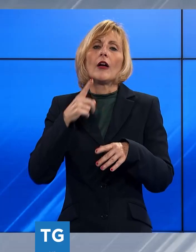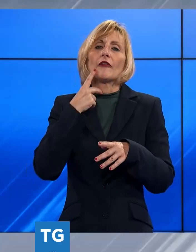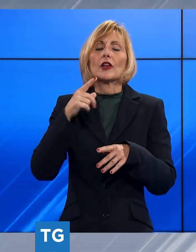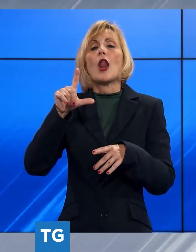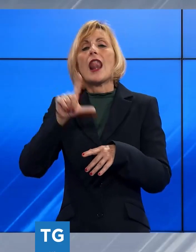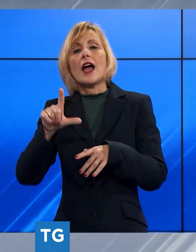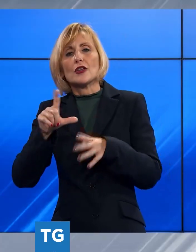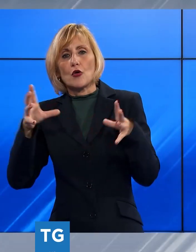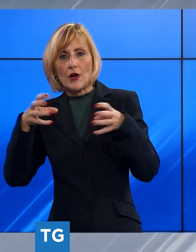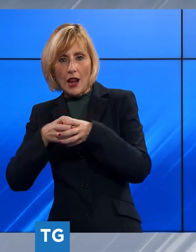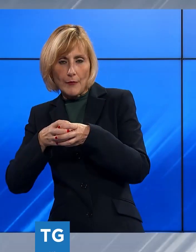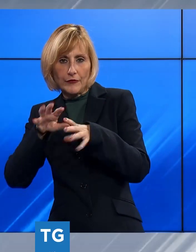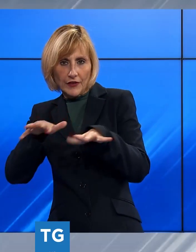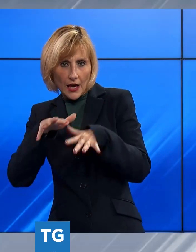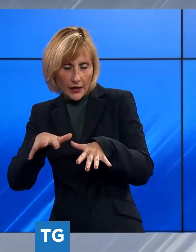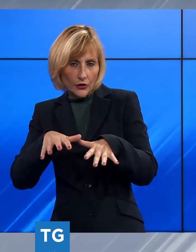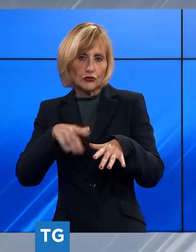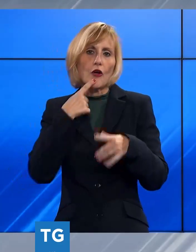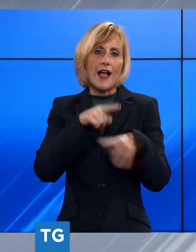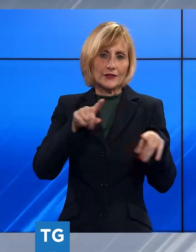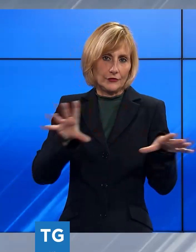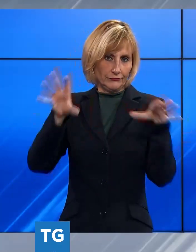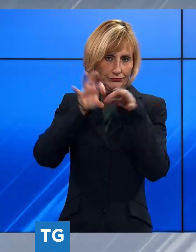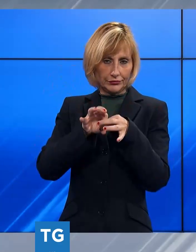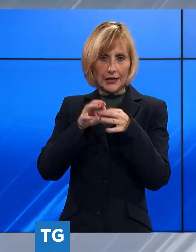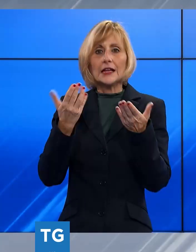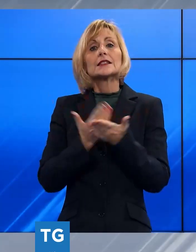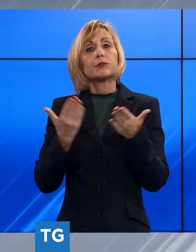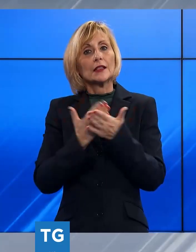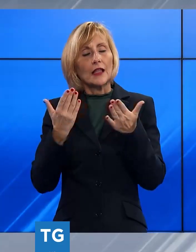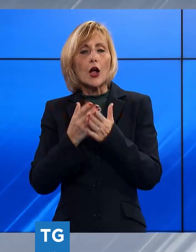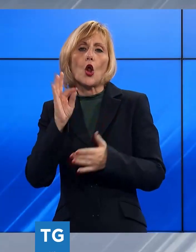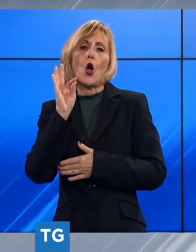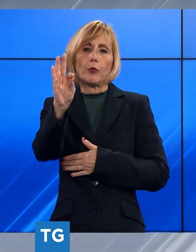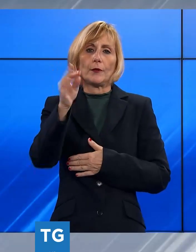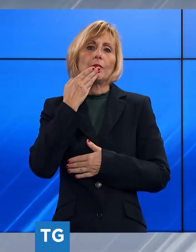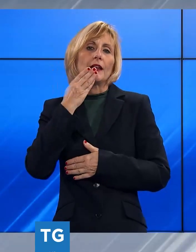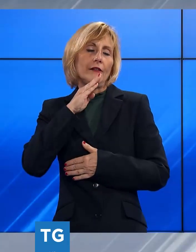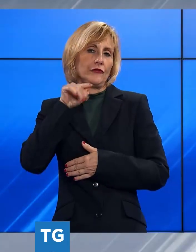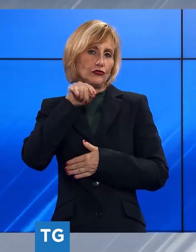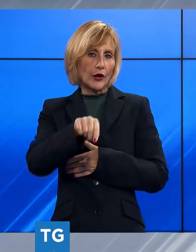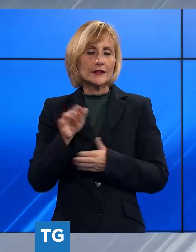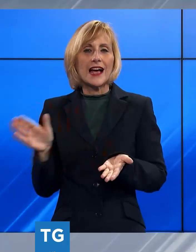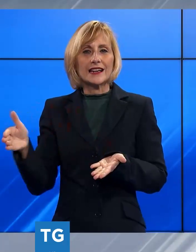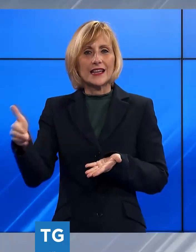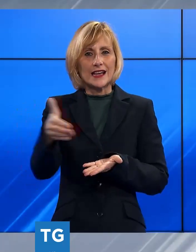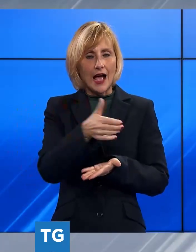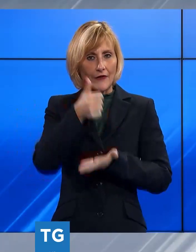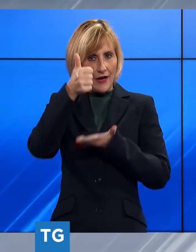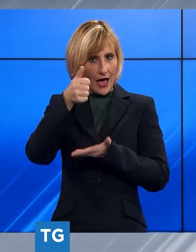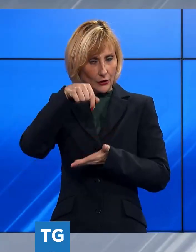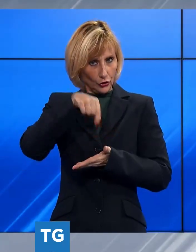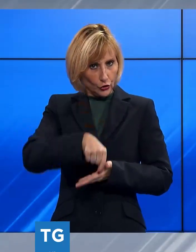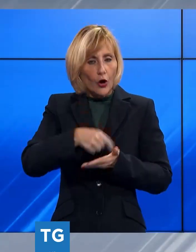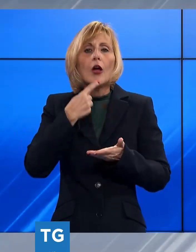Viareggio Versilia OST come sempre lo spettacolo avrà una finalità benefica il ricavato della vendita dei biglietti infatti